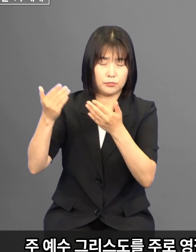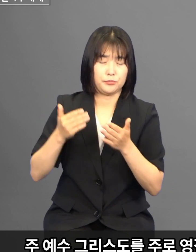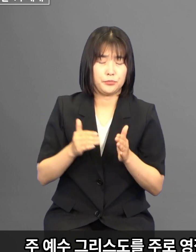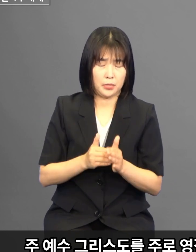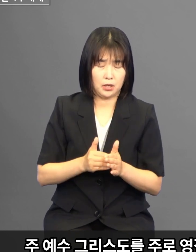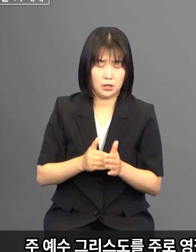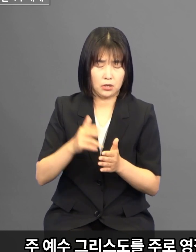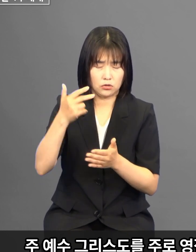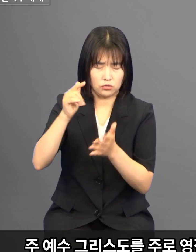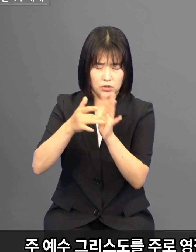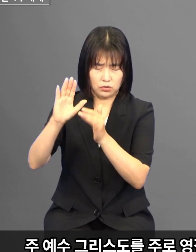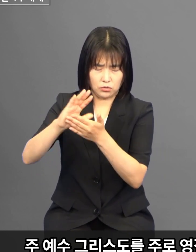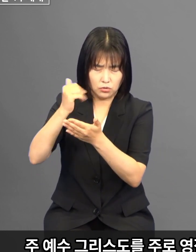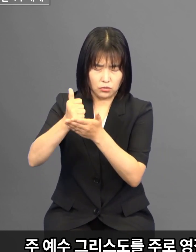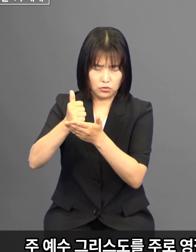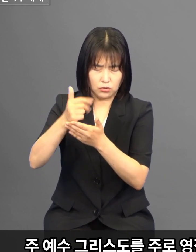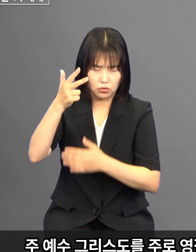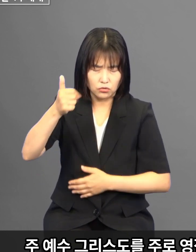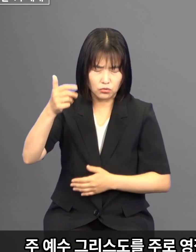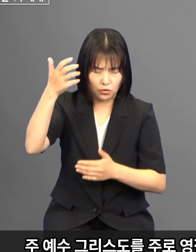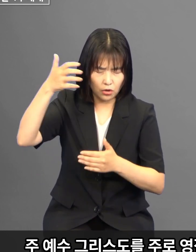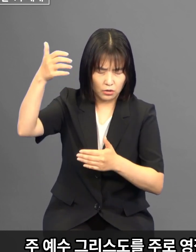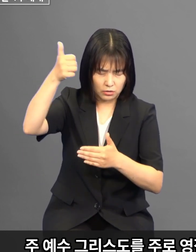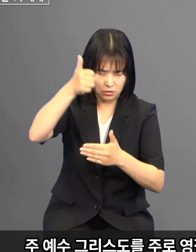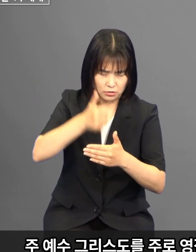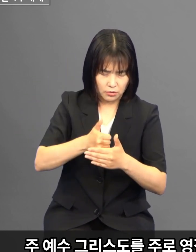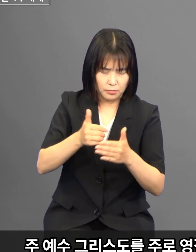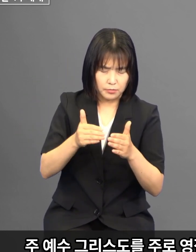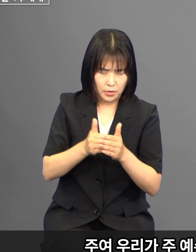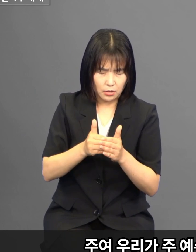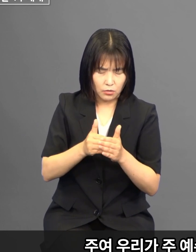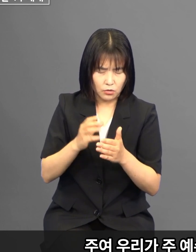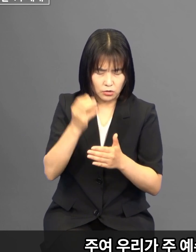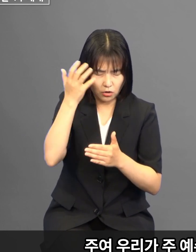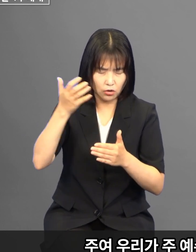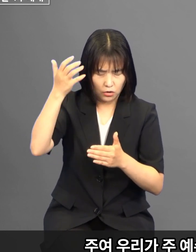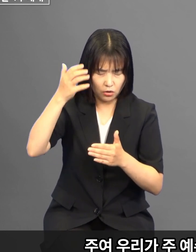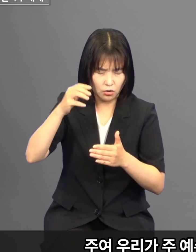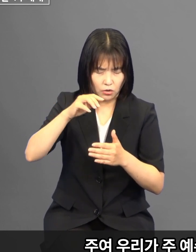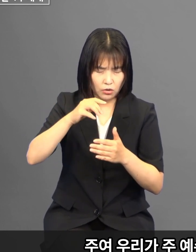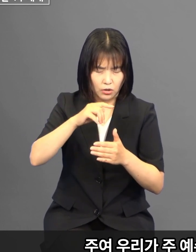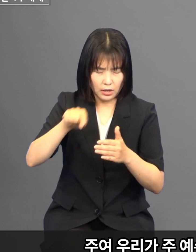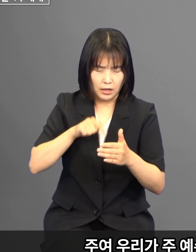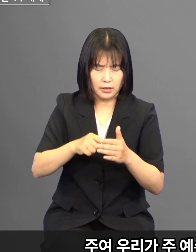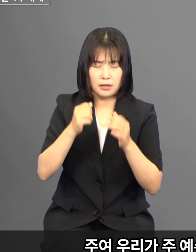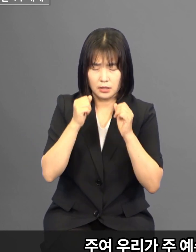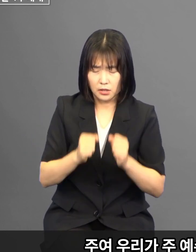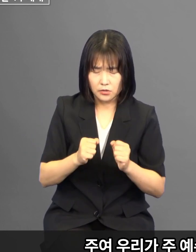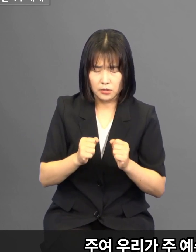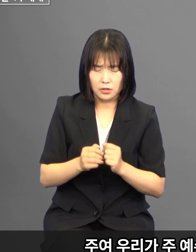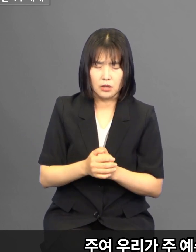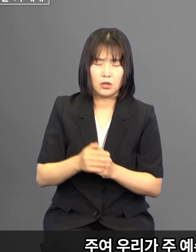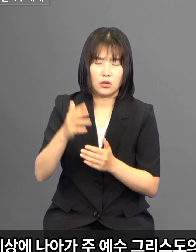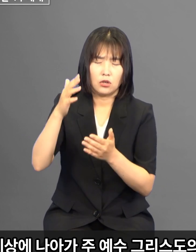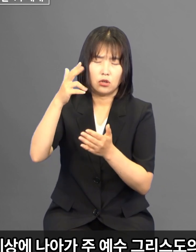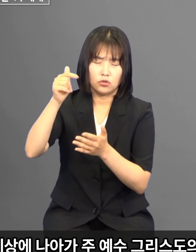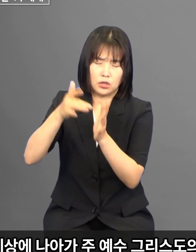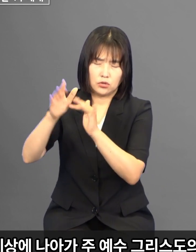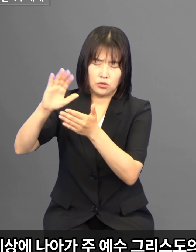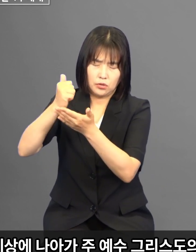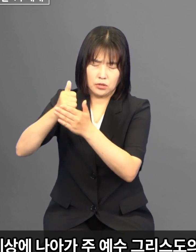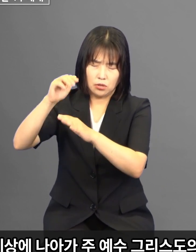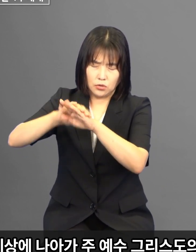주 예수 그리스도를 주로 영접하고 우리 안에 이제 성령이 계시오니 주여 우리가 주 예수 그리스도의 손과 발이 되어